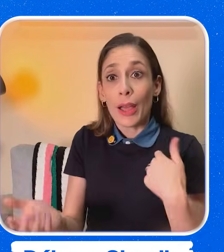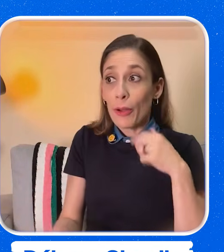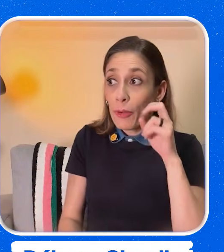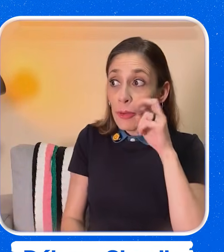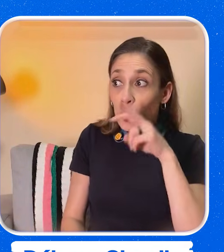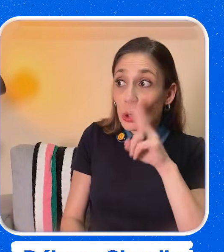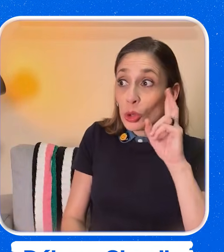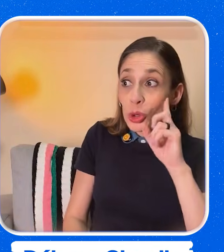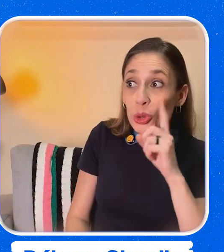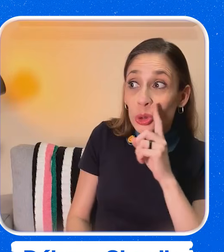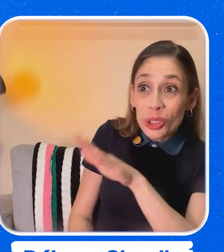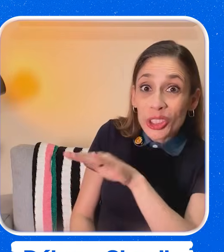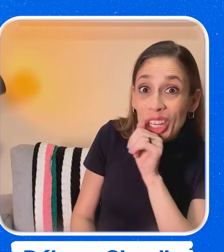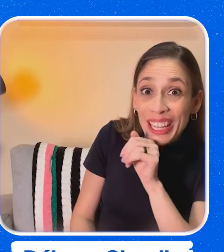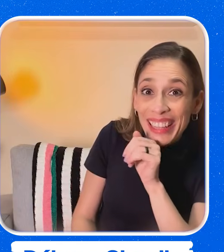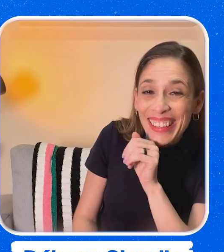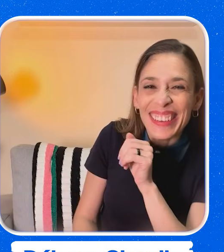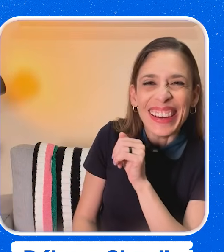na rua que eu chamo.